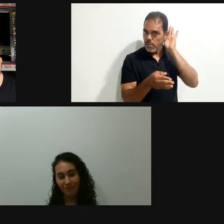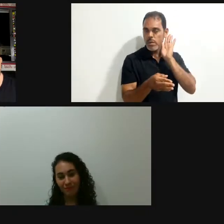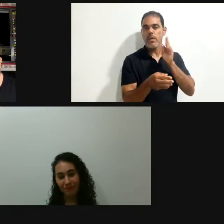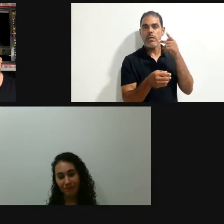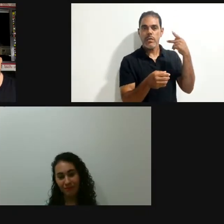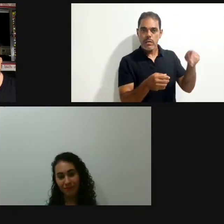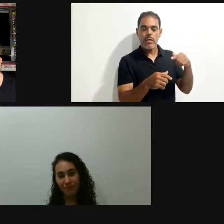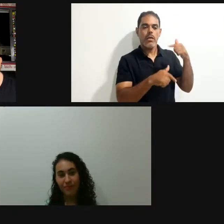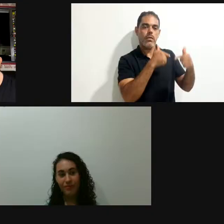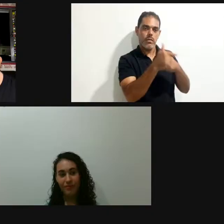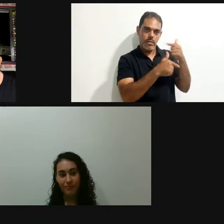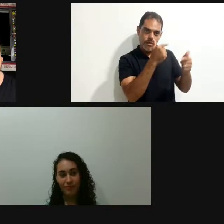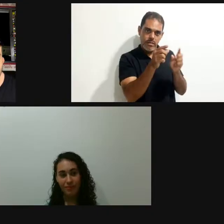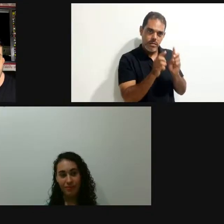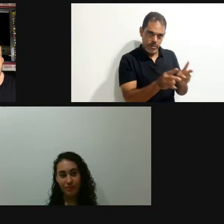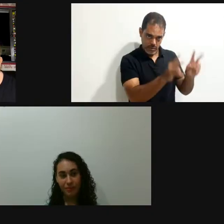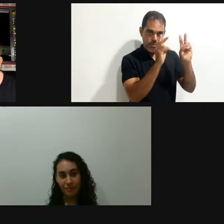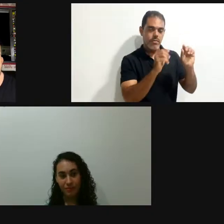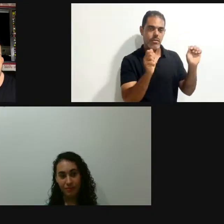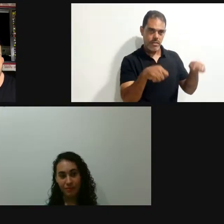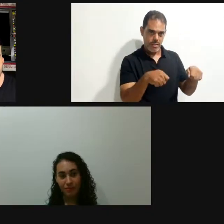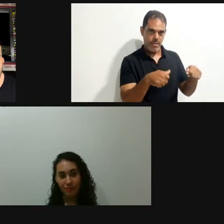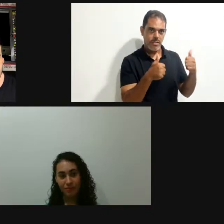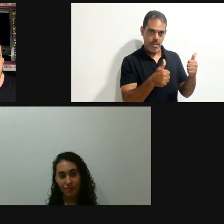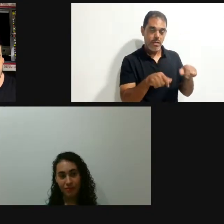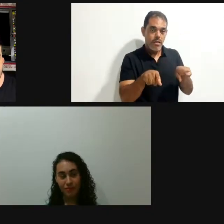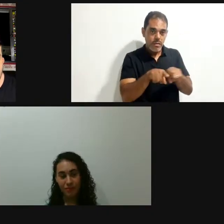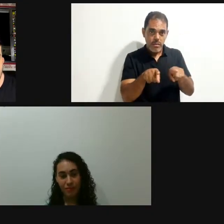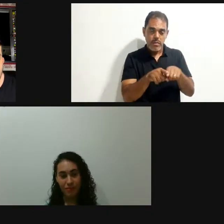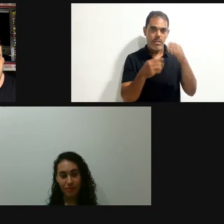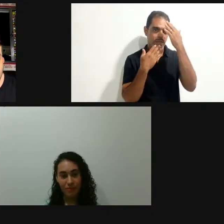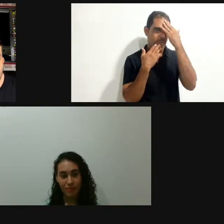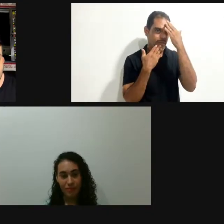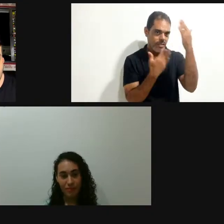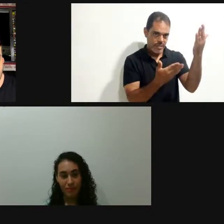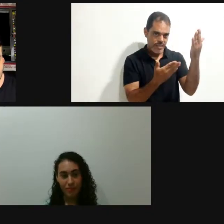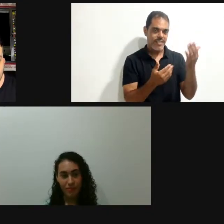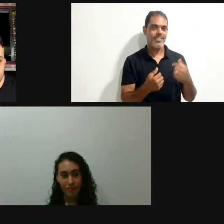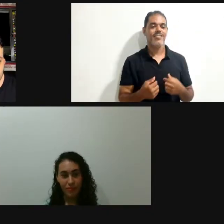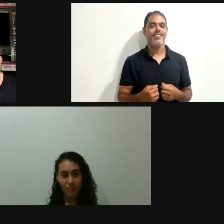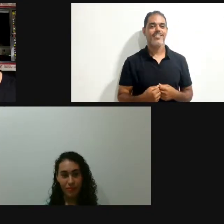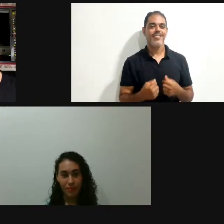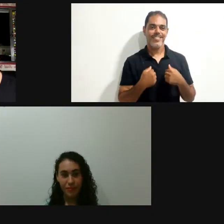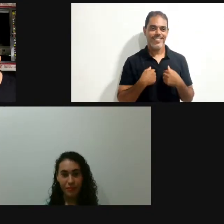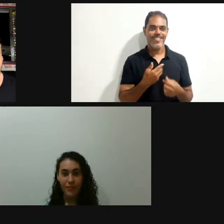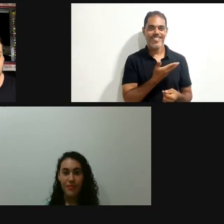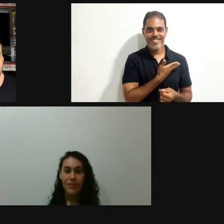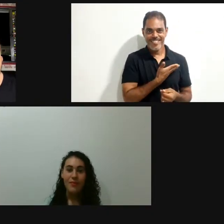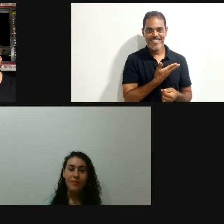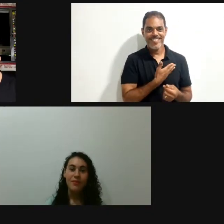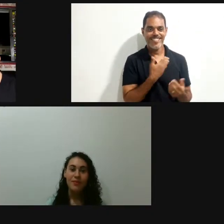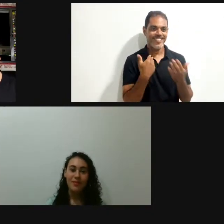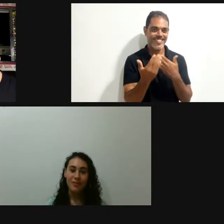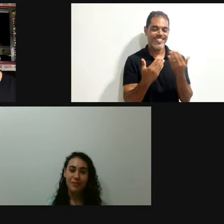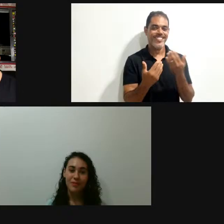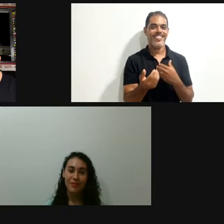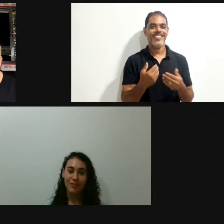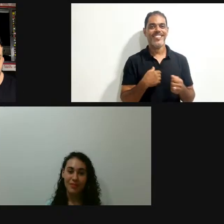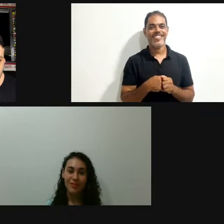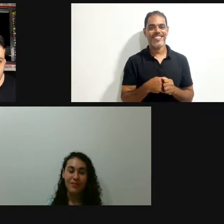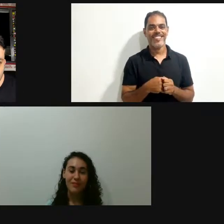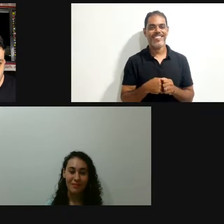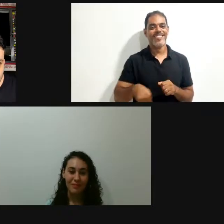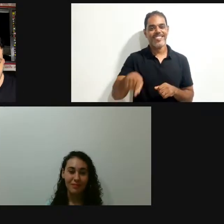quadrinho. E agradecer também ao nosso amigo. A Bia vai apresentar ele para mim. Para nós, na verdade, né?